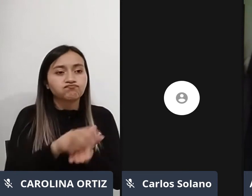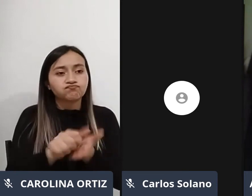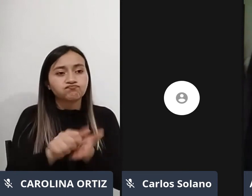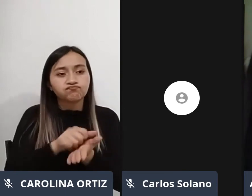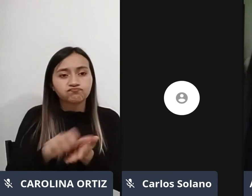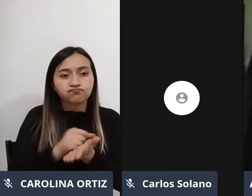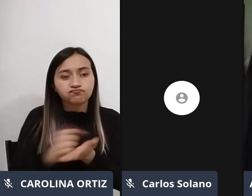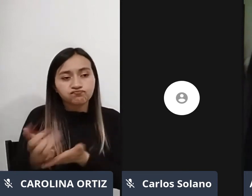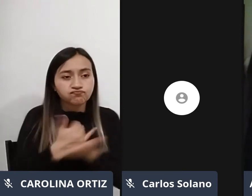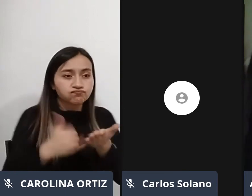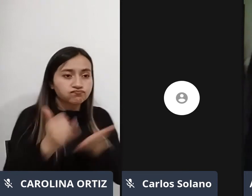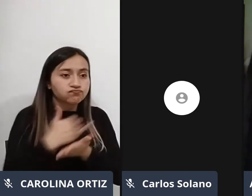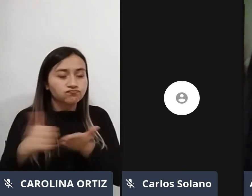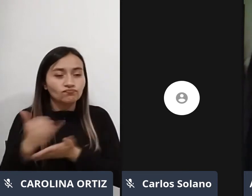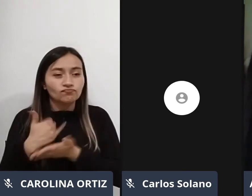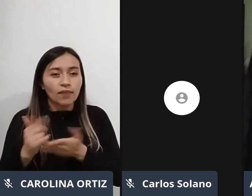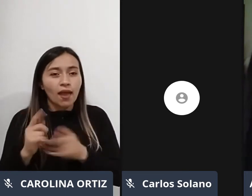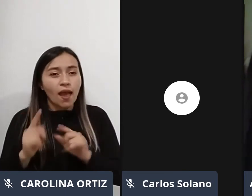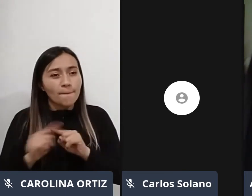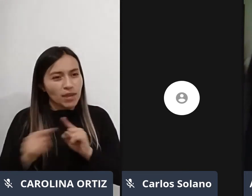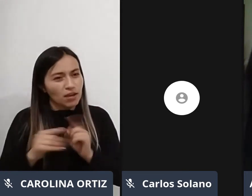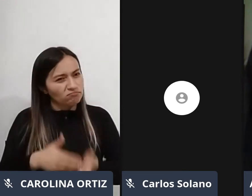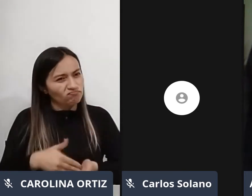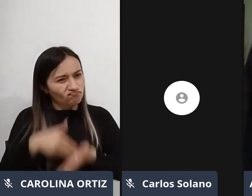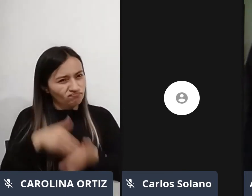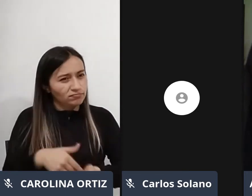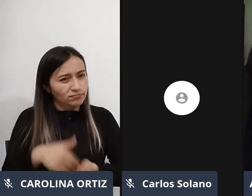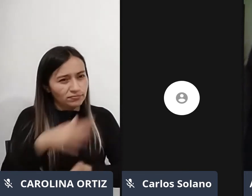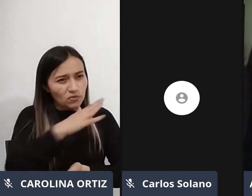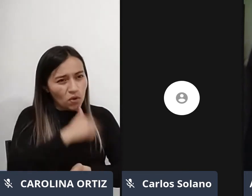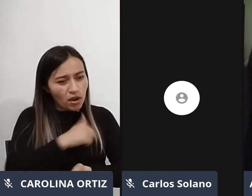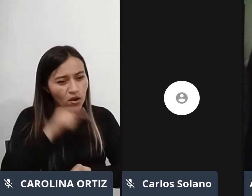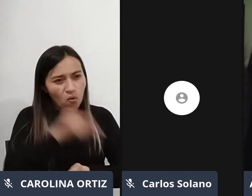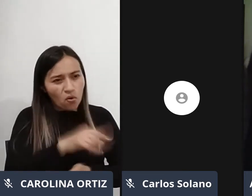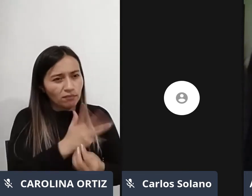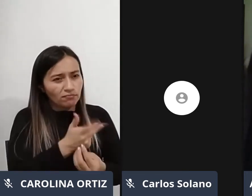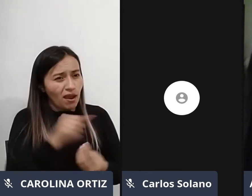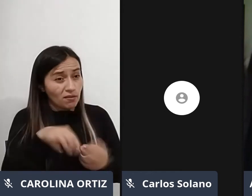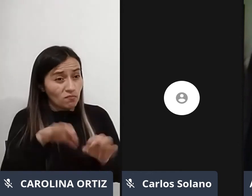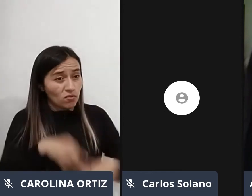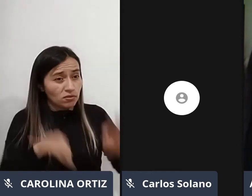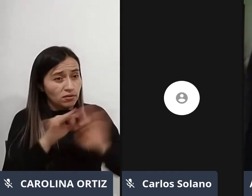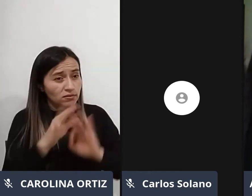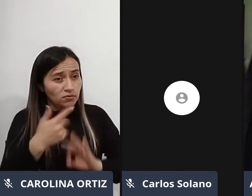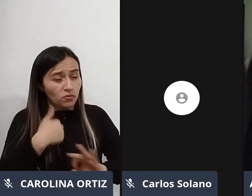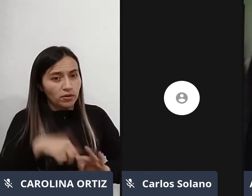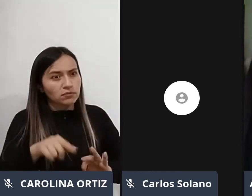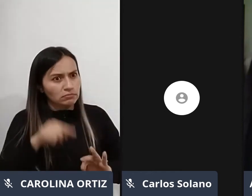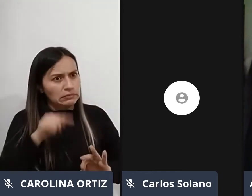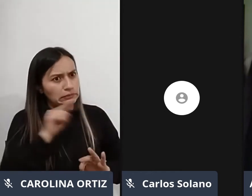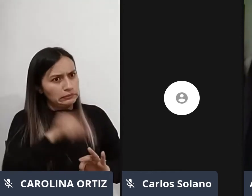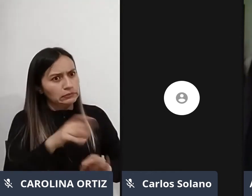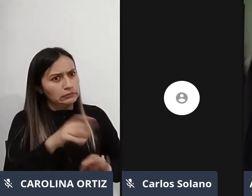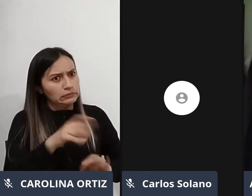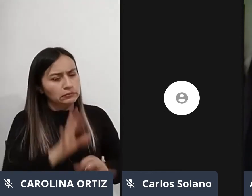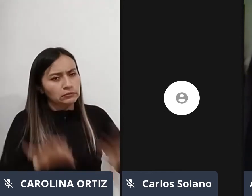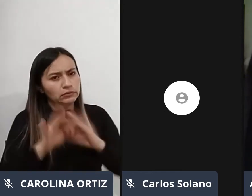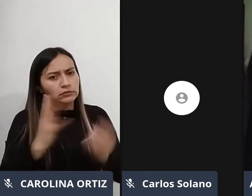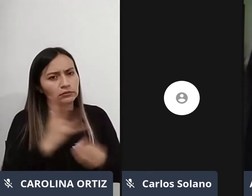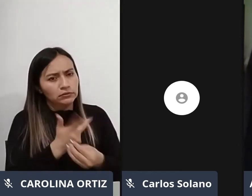le da un posicionamiento y eso genera, y no se le da la importancia que se le debe dar en la escuela, y eso genera una desconexión